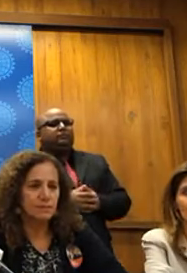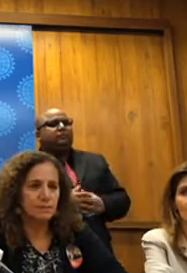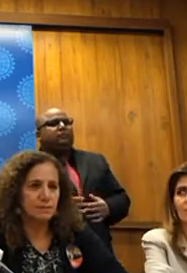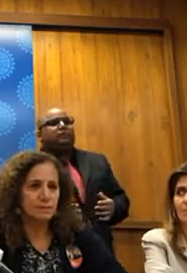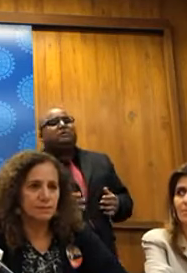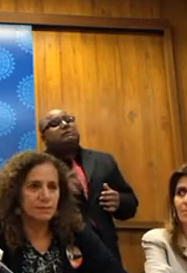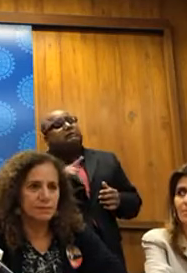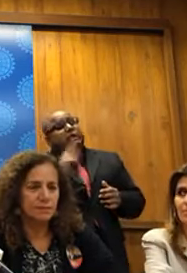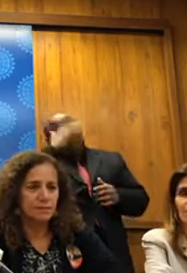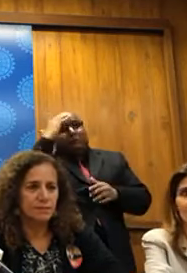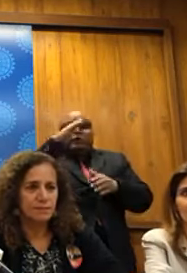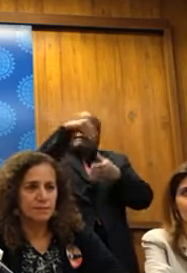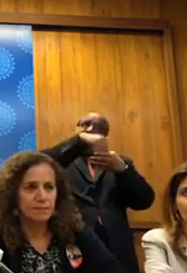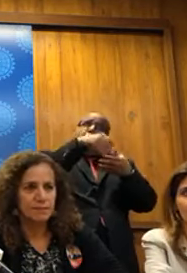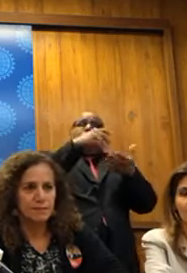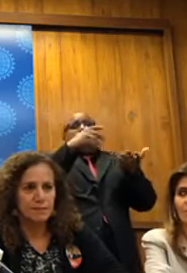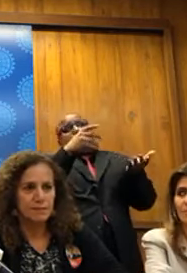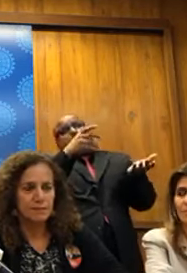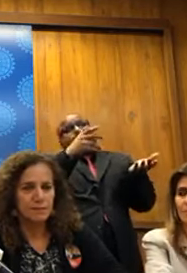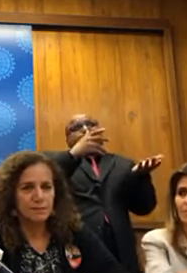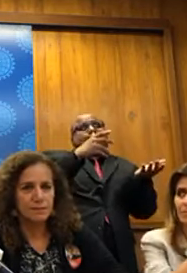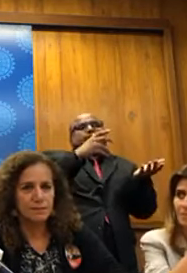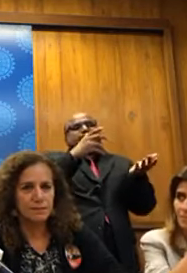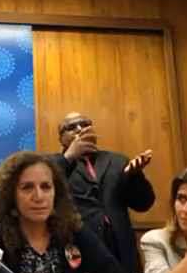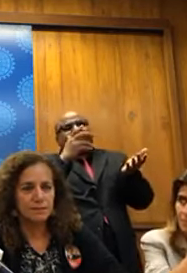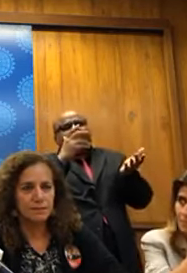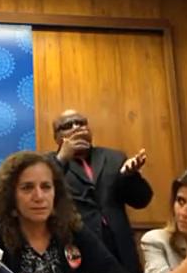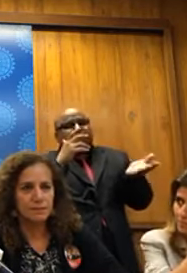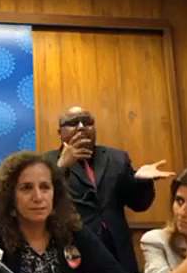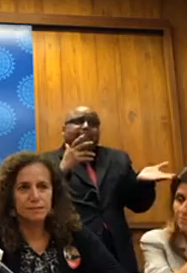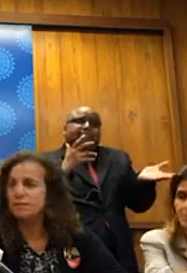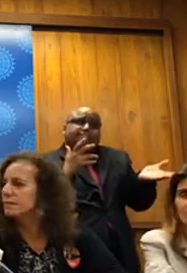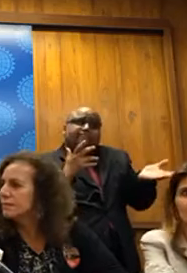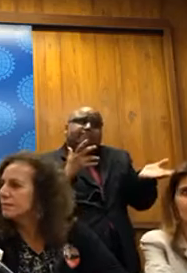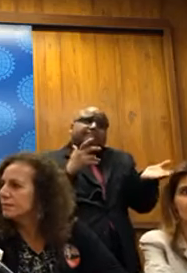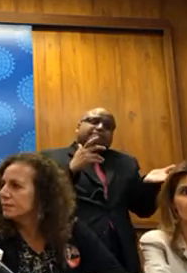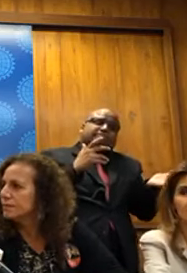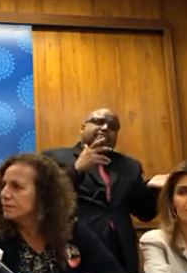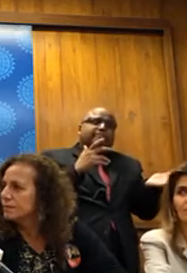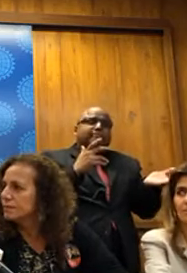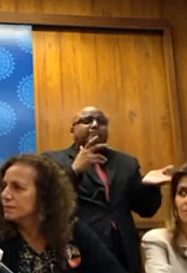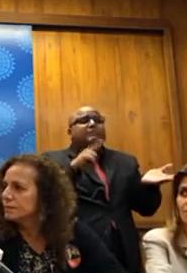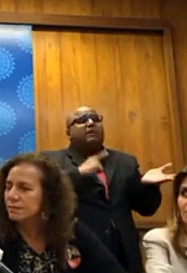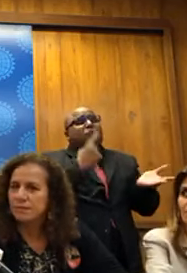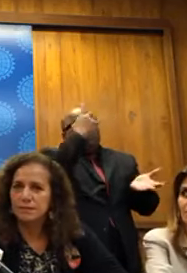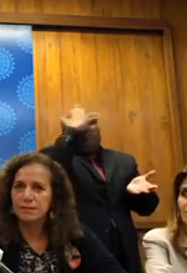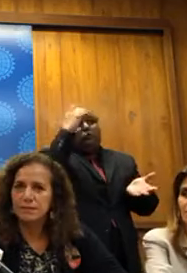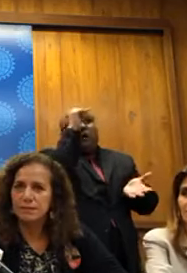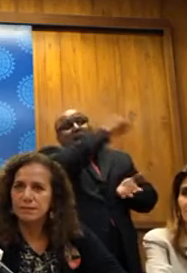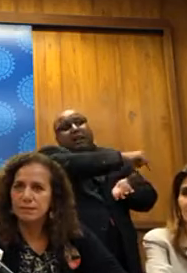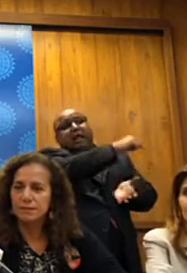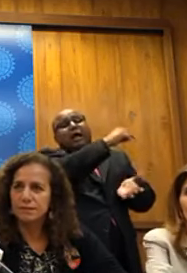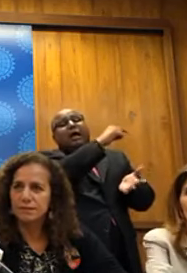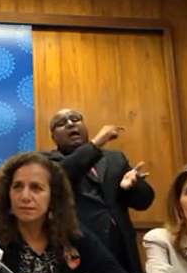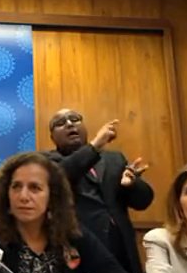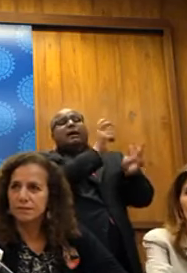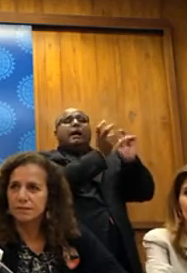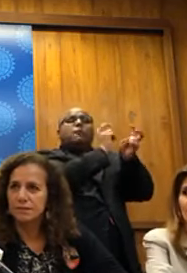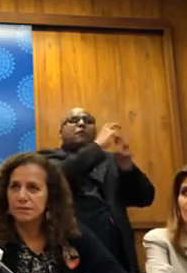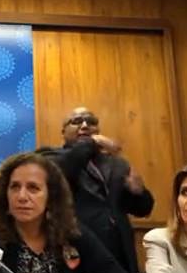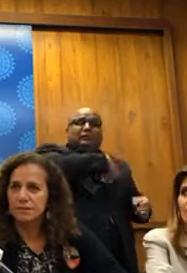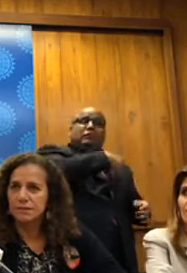Porque tem eleitores e eleitoras, né? O eleitor dele não passou segurando, mestre de capoeira. Não sei. Tem de tudo ali,